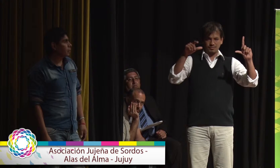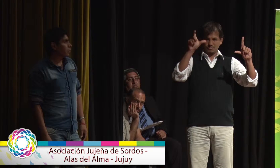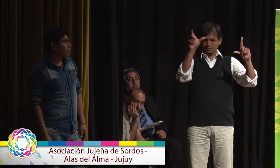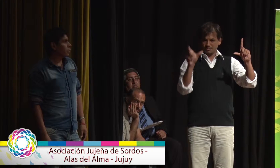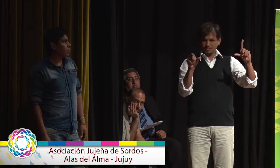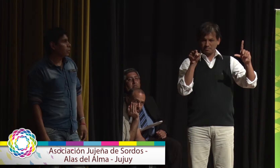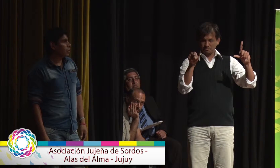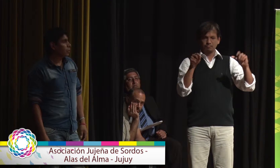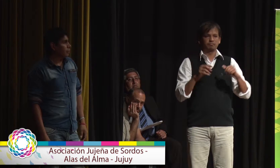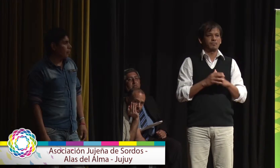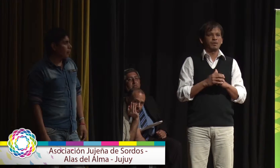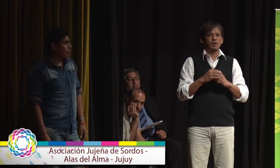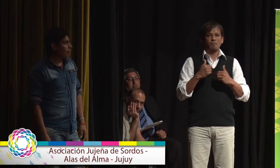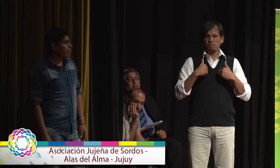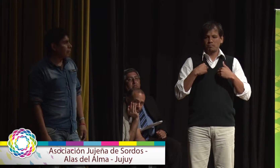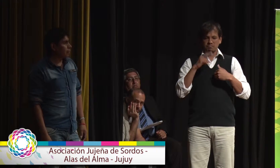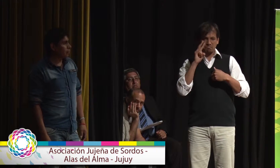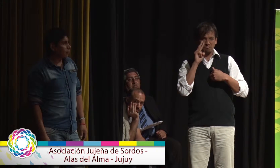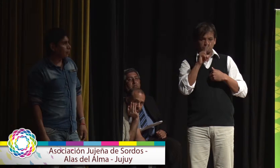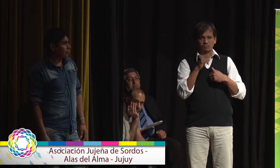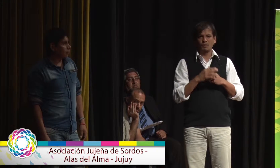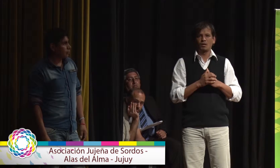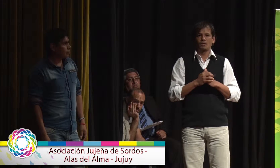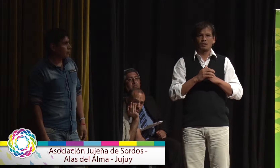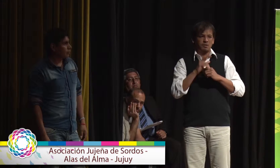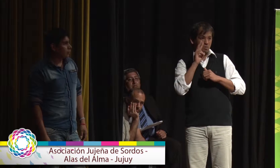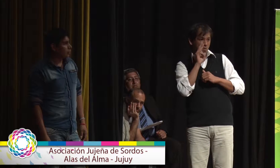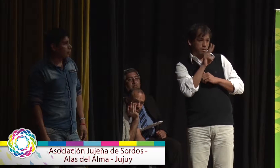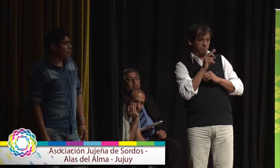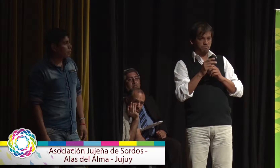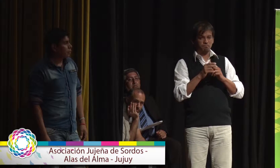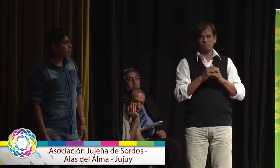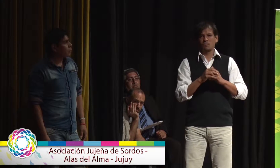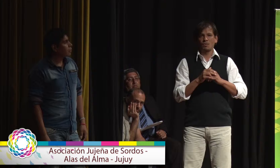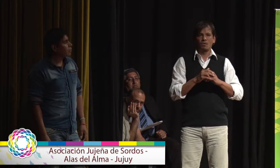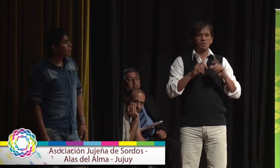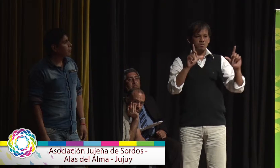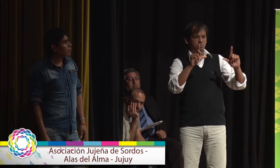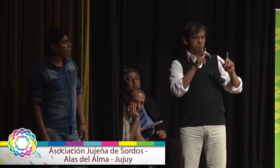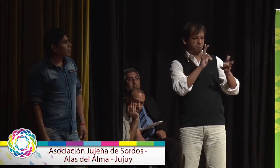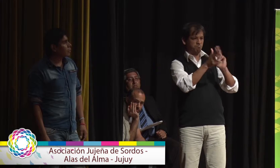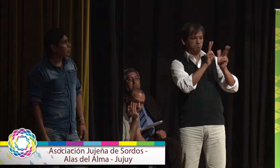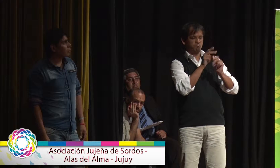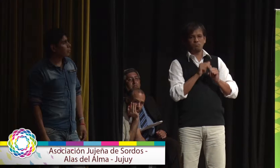En la televisión, la presencia del intérprete, que nosotros vemos usualmente,